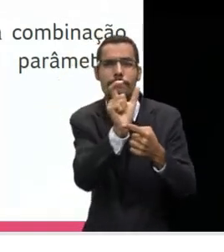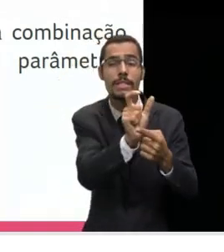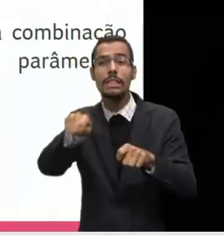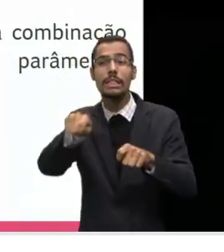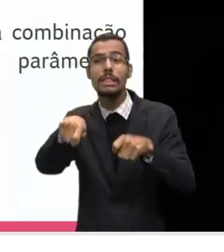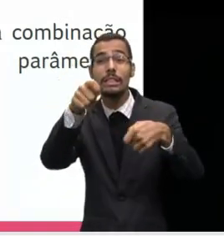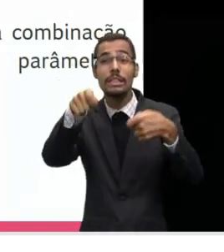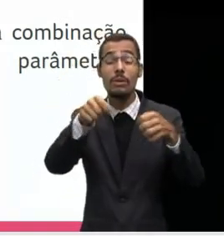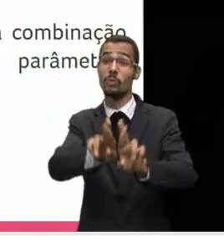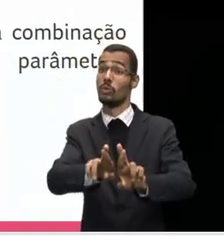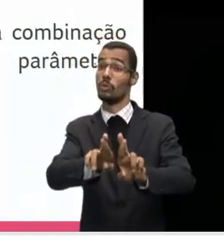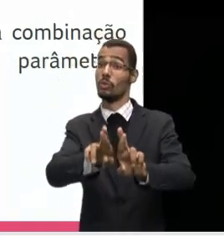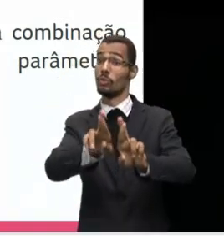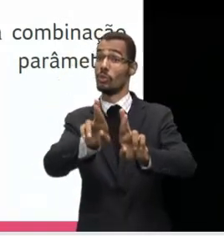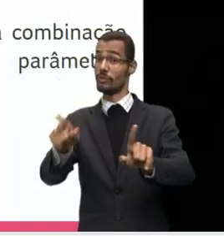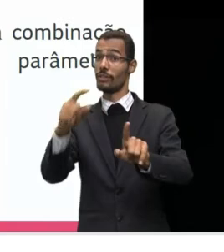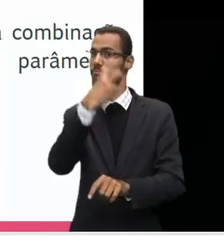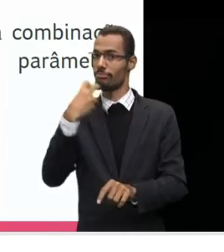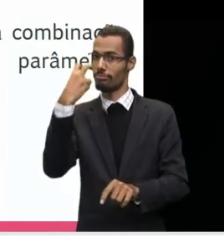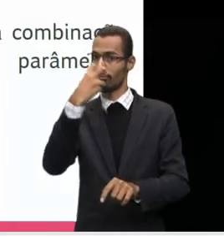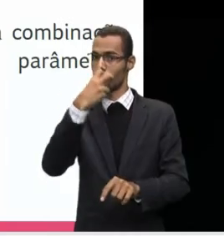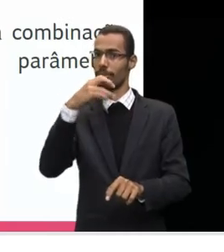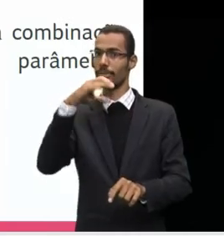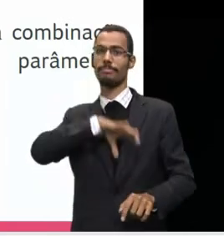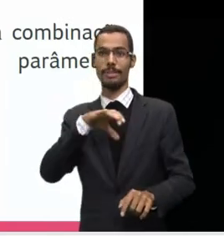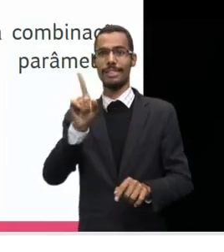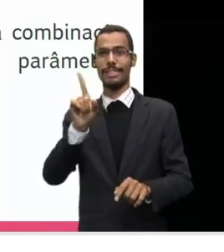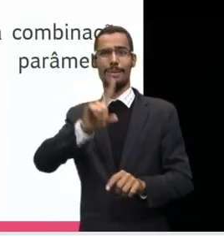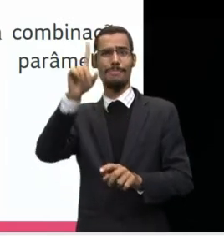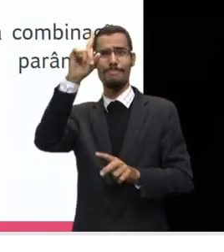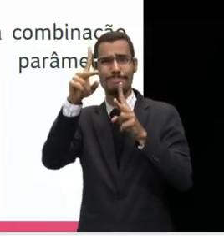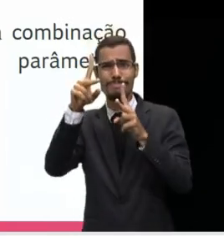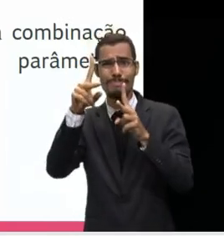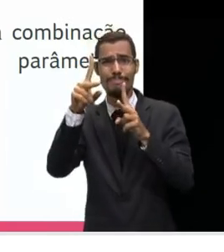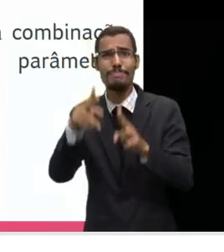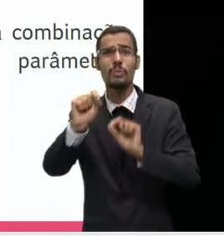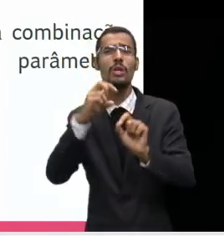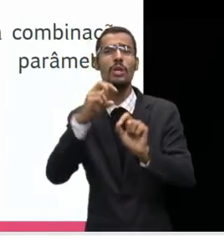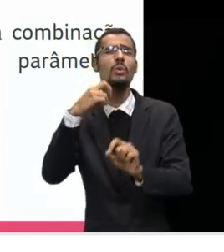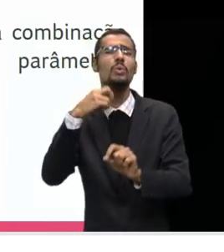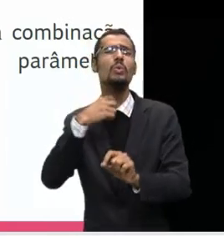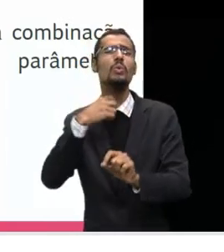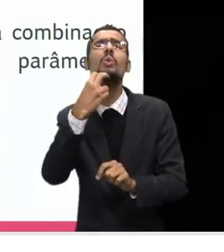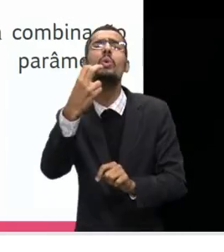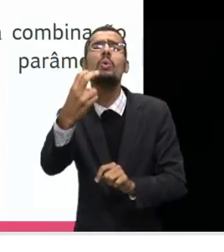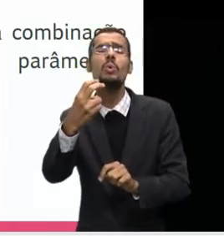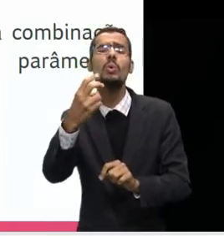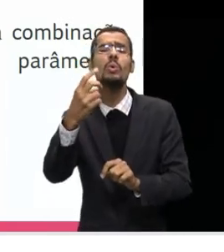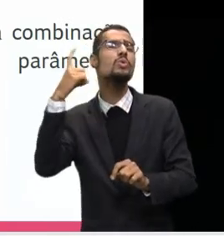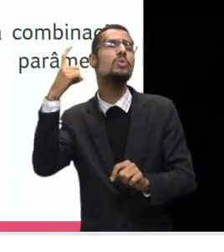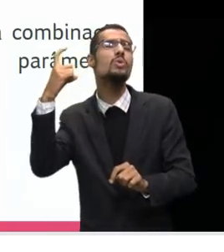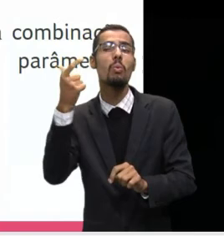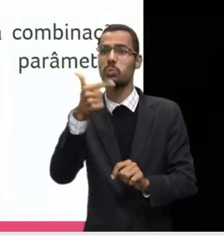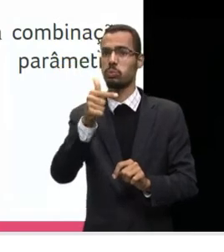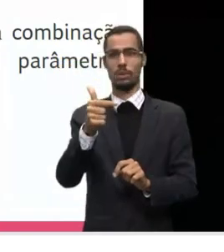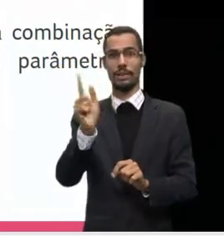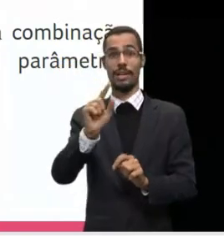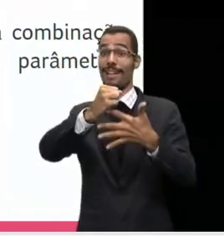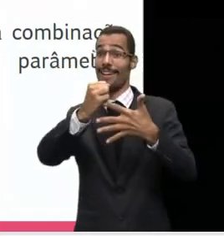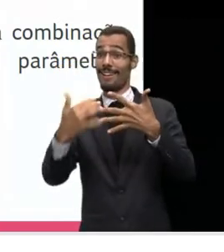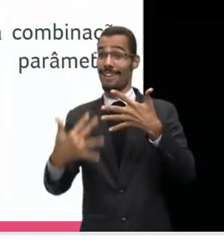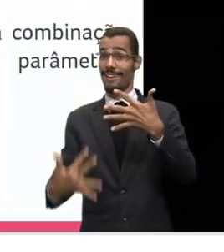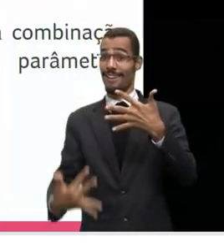sinais, diferentemente das línguas orais. Elas não serão orientadas pelo som, pela fonética. Então, a